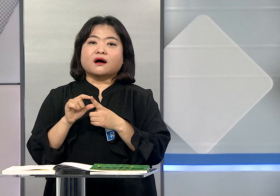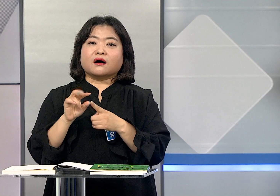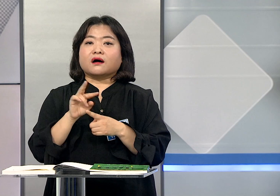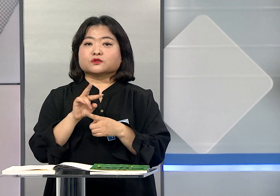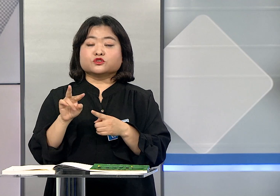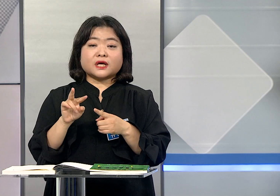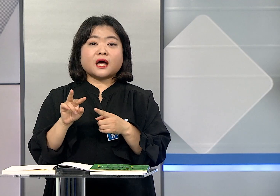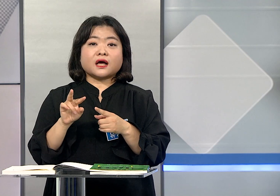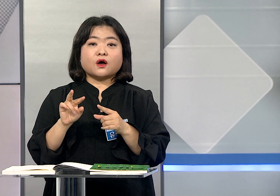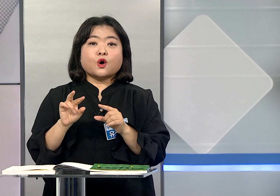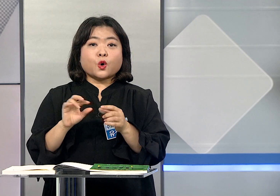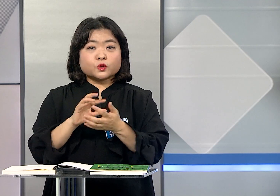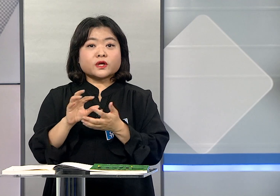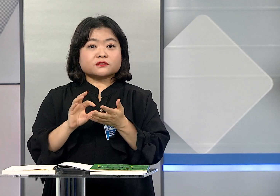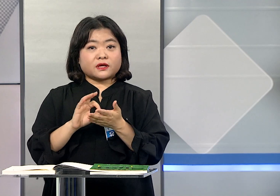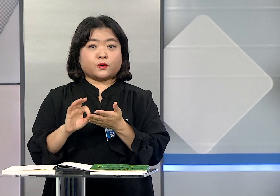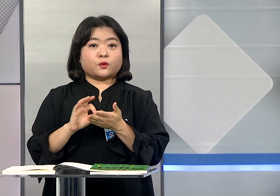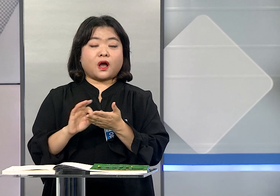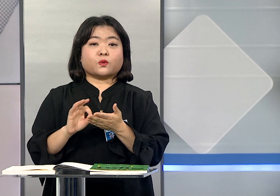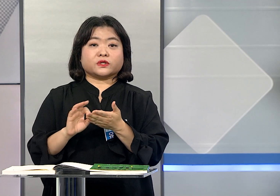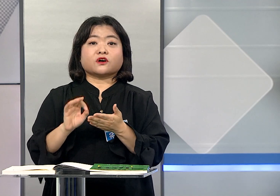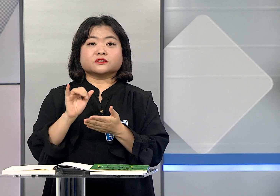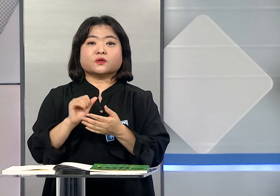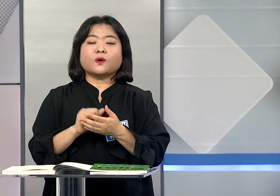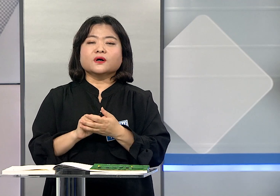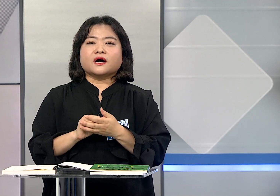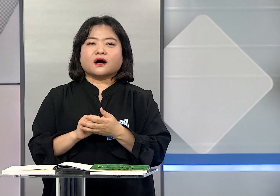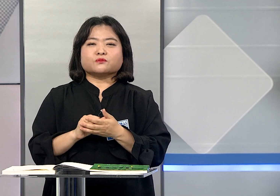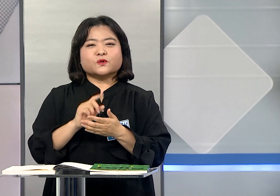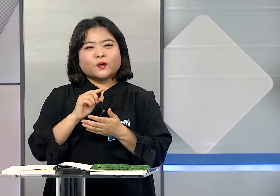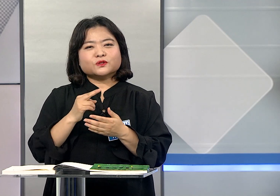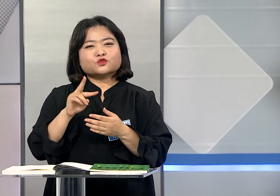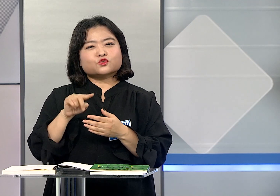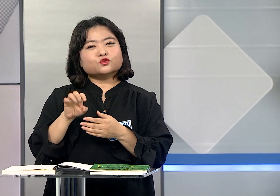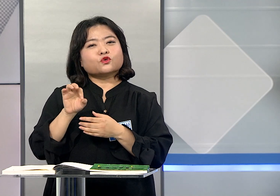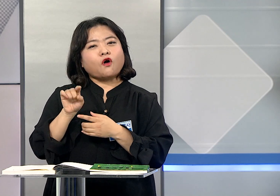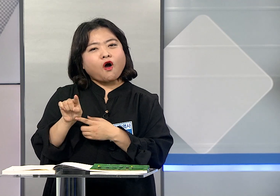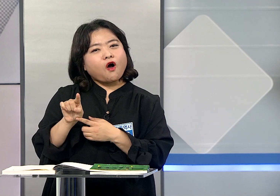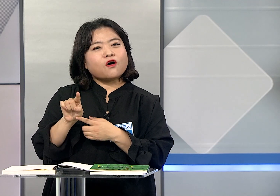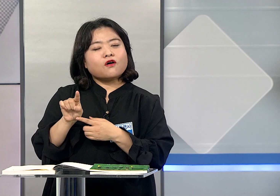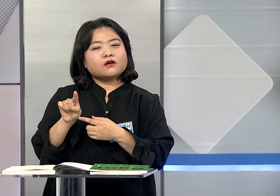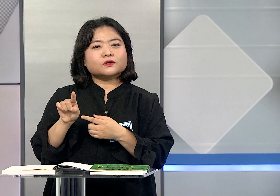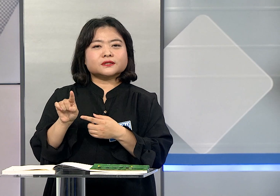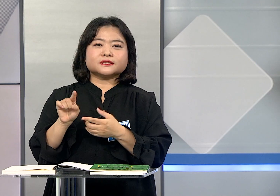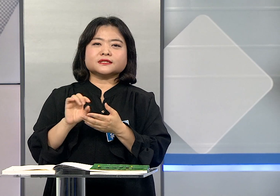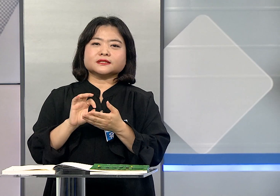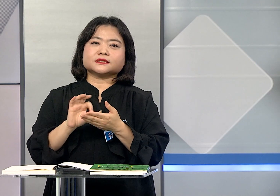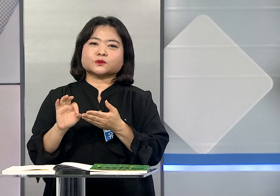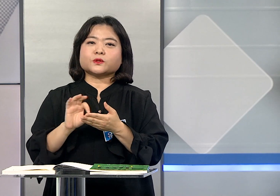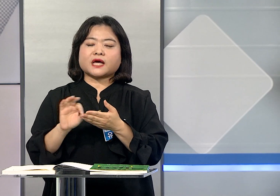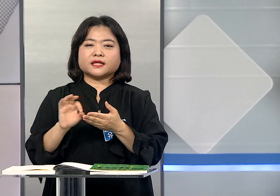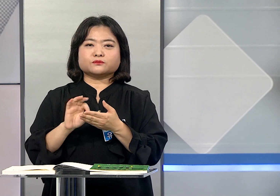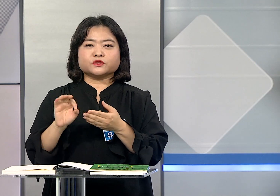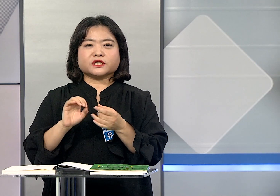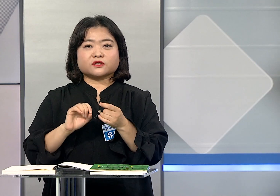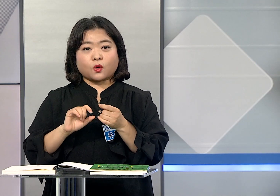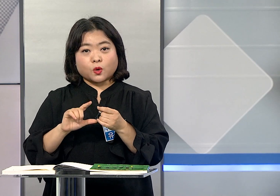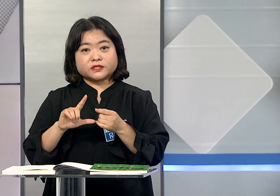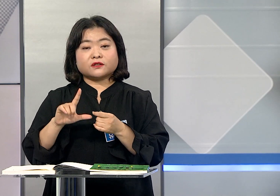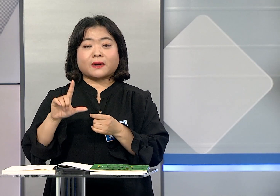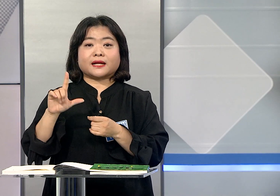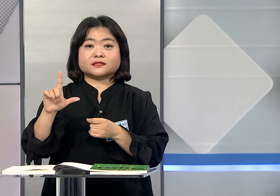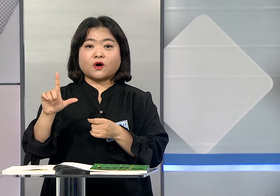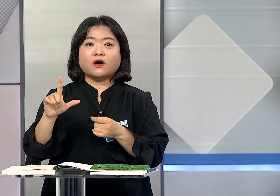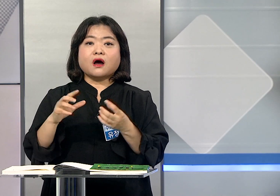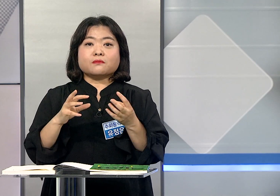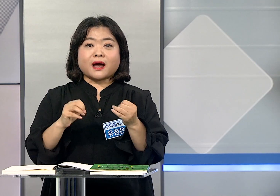용어가 둘 다 혼용해서 사용하고 있거든요. 물론 수어를 쓰고자 하는 분위기가